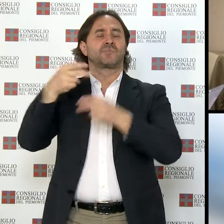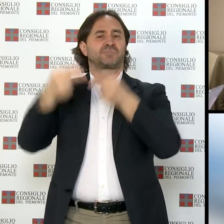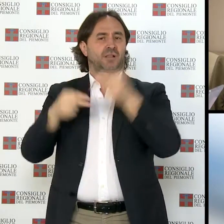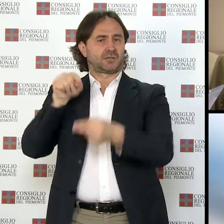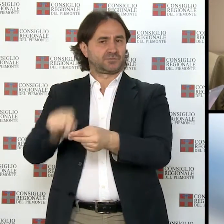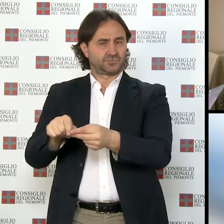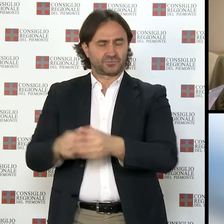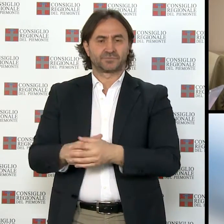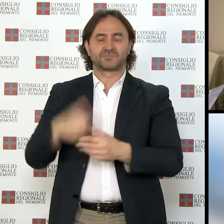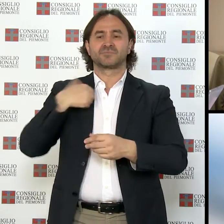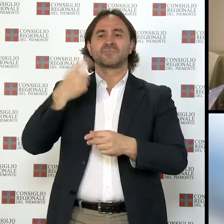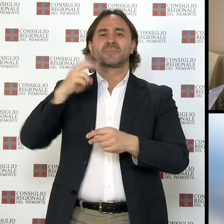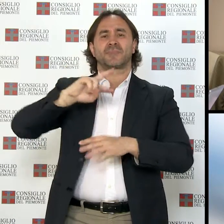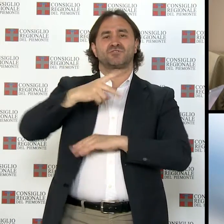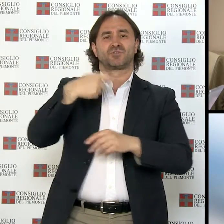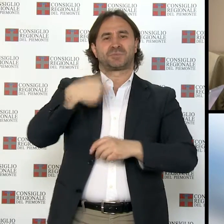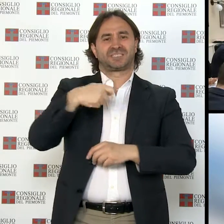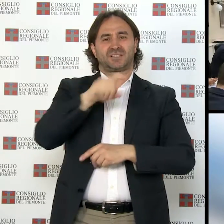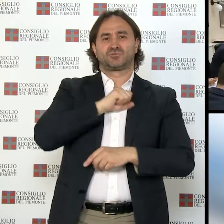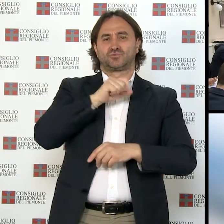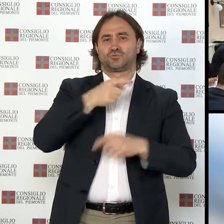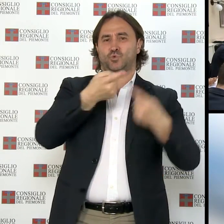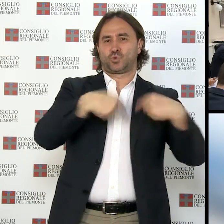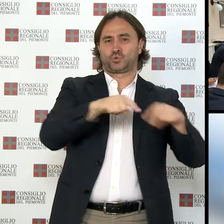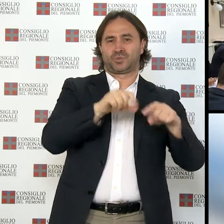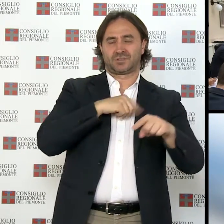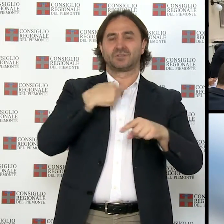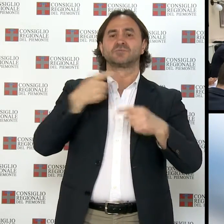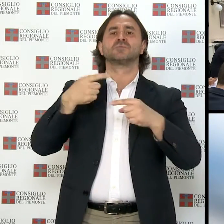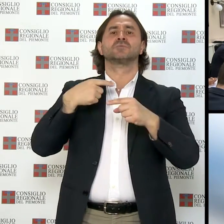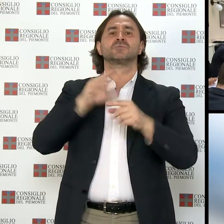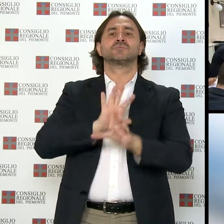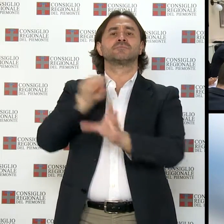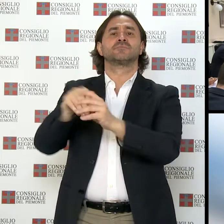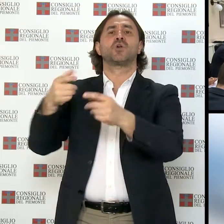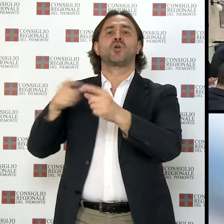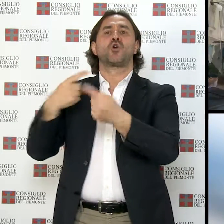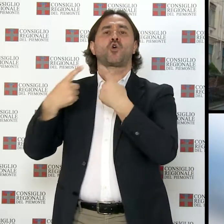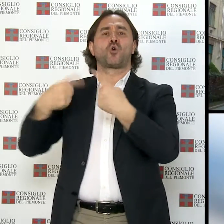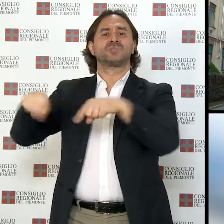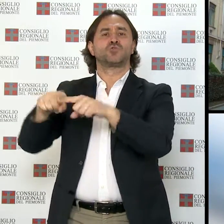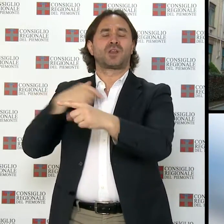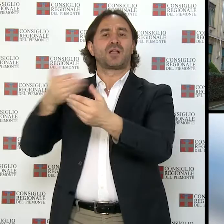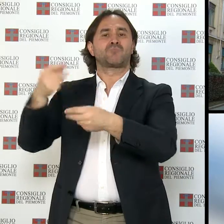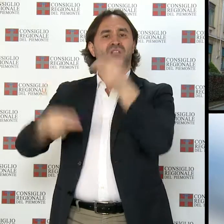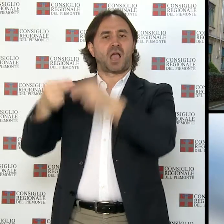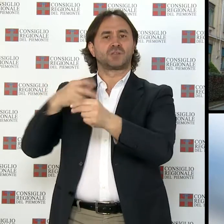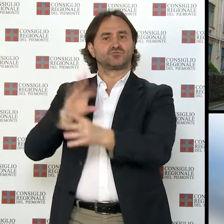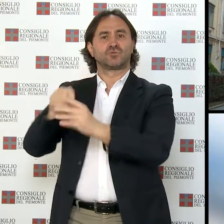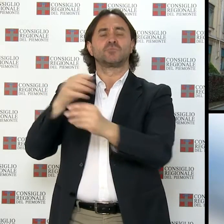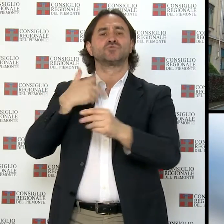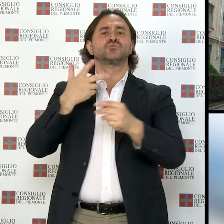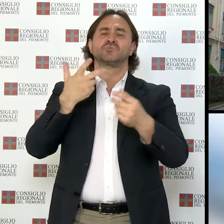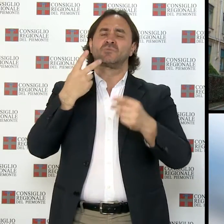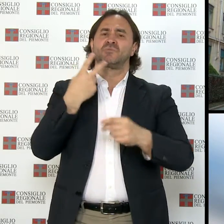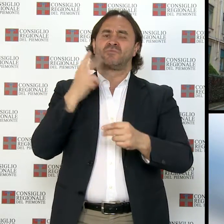Il vicepresidente della Giunta ha illustrato i contenuti del provvedimento in Commissione Bilancio. La situazione resta complessa, nonostante il Piemonte